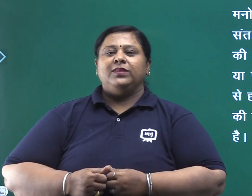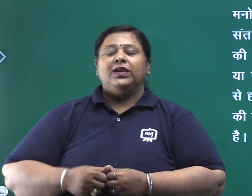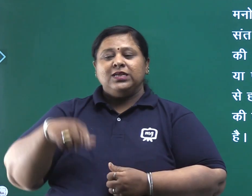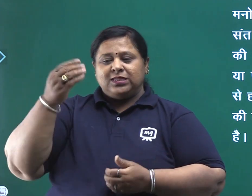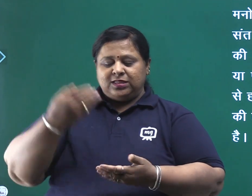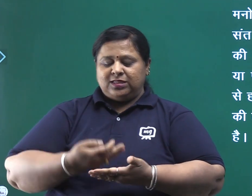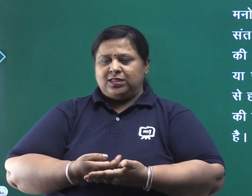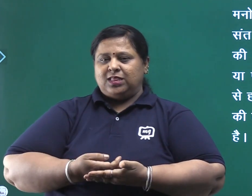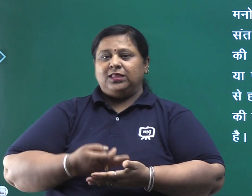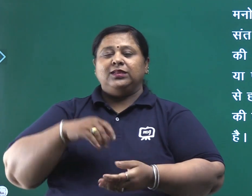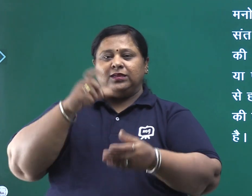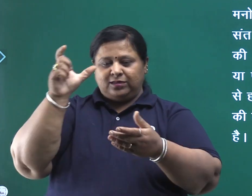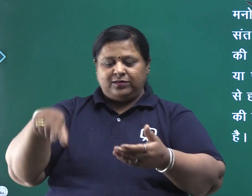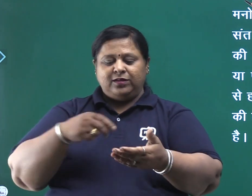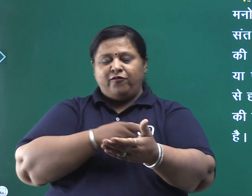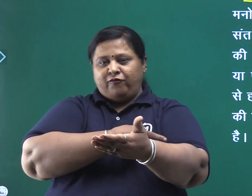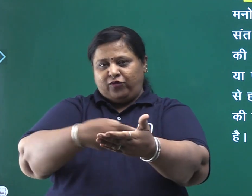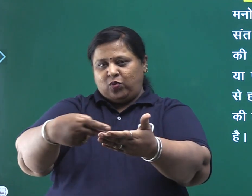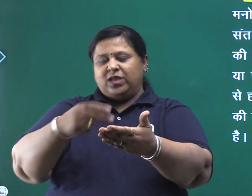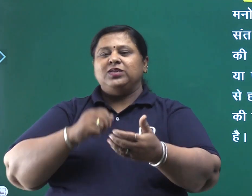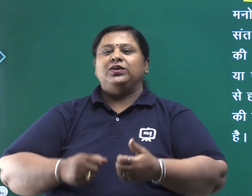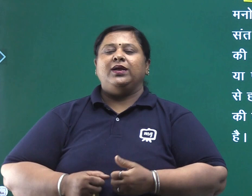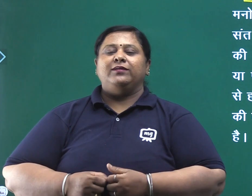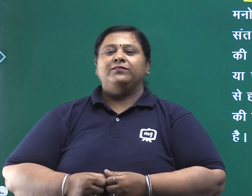संत वियोगी हरि जी ने